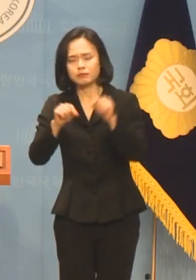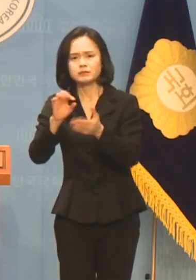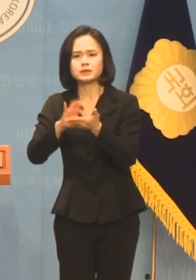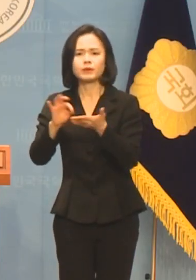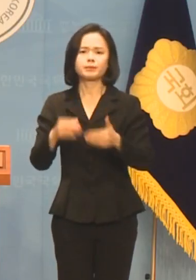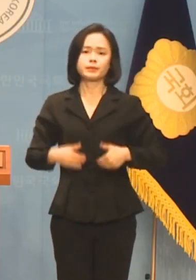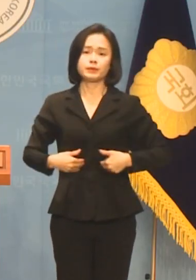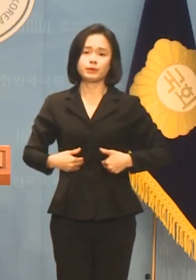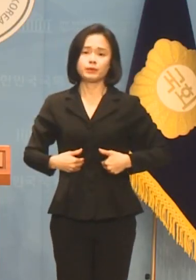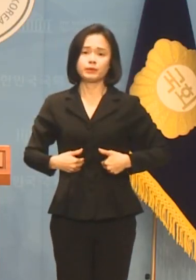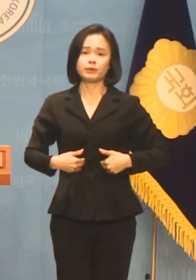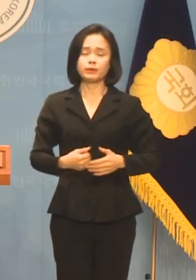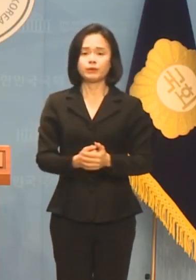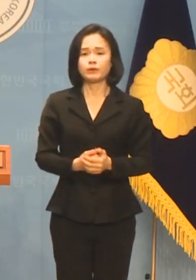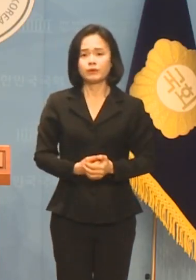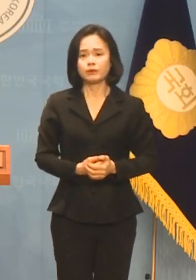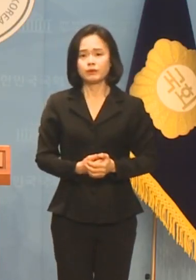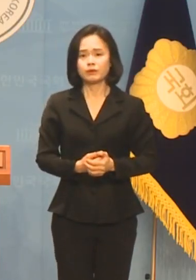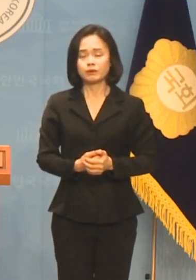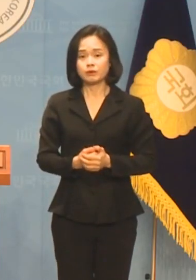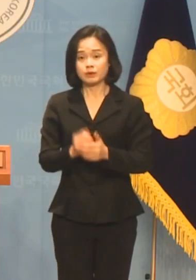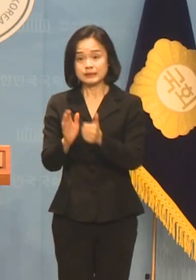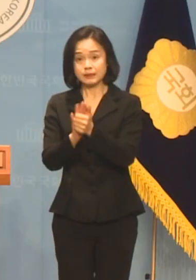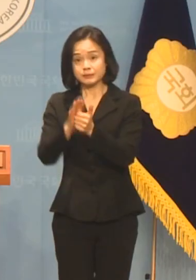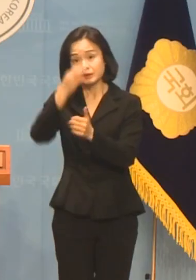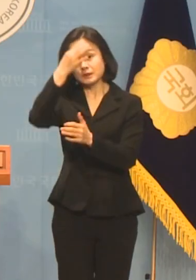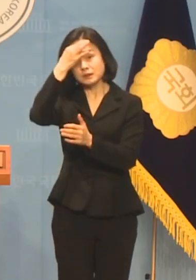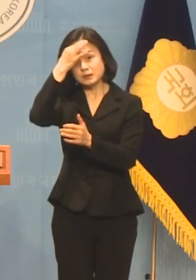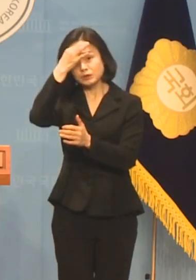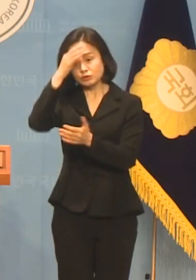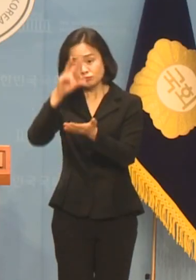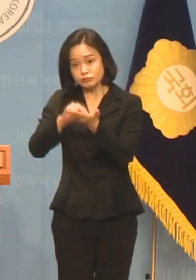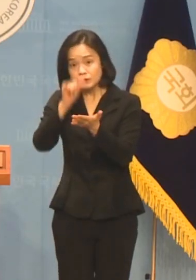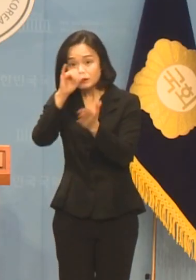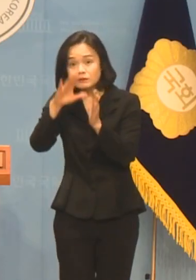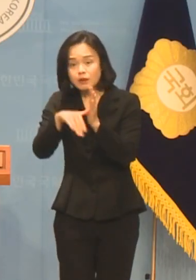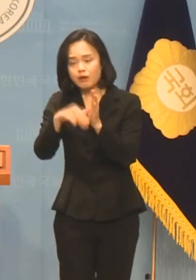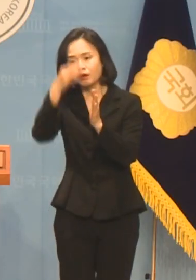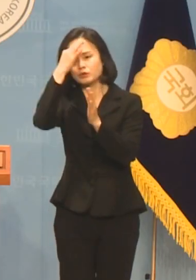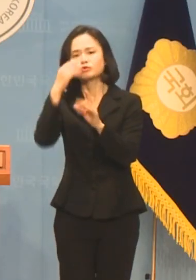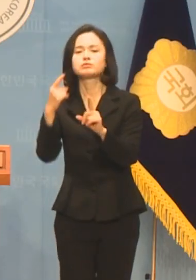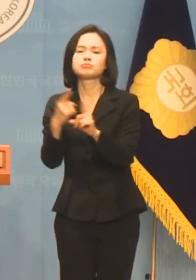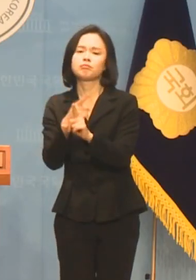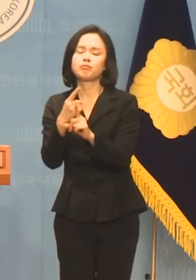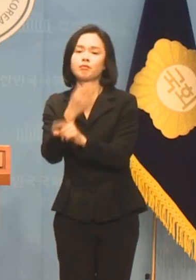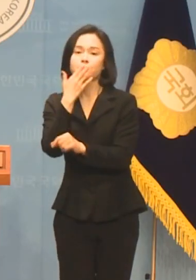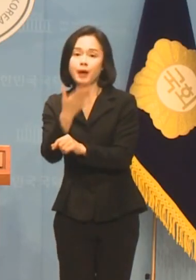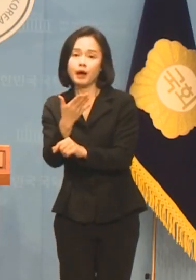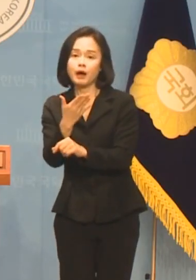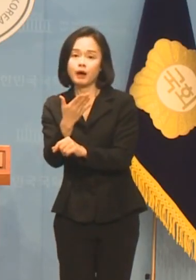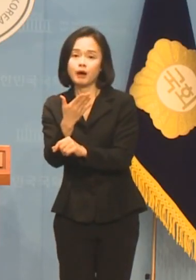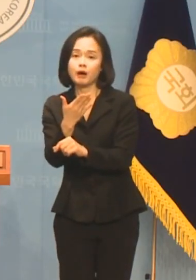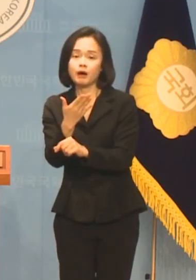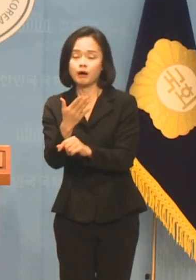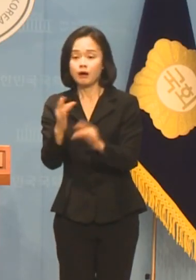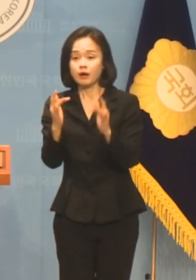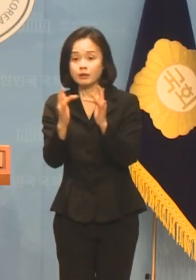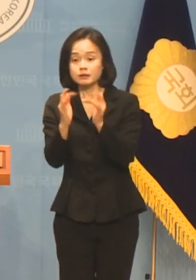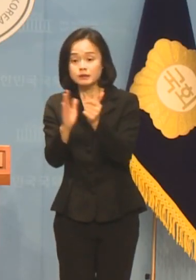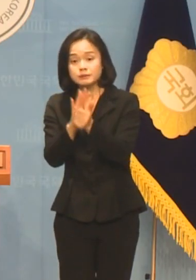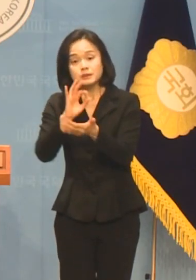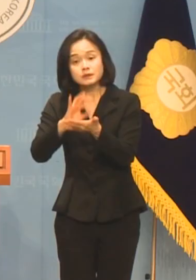있습니다. 사용자에게 더 많은 컨트롤을 줄 수 있어야 하고 사용자가 어느 정도 수준의 확증